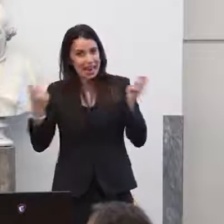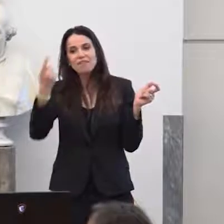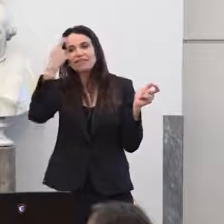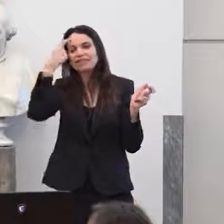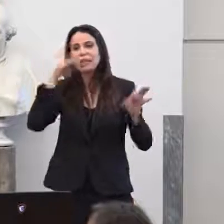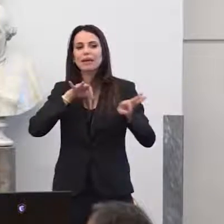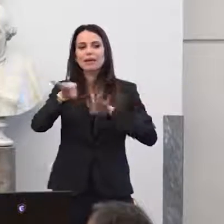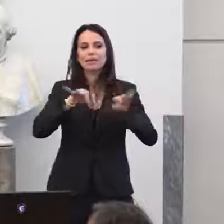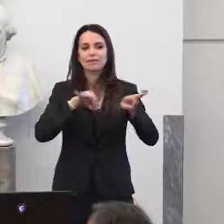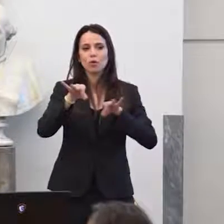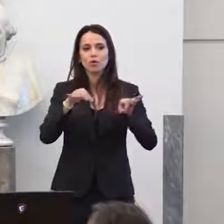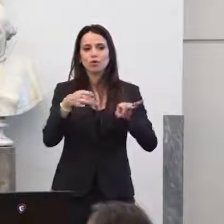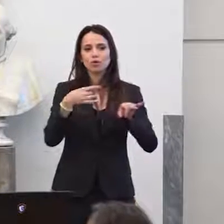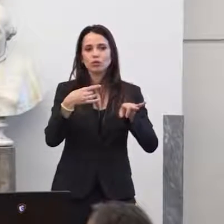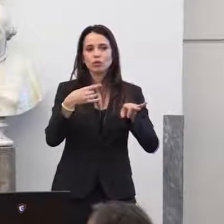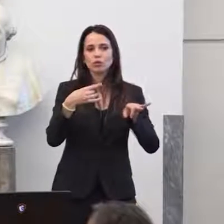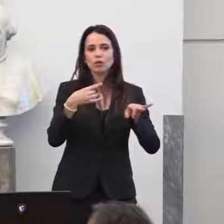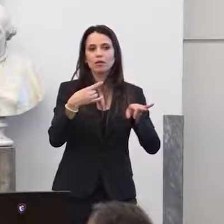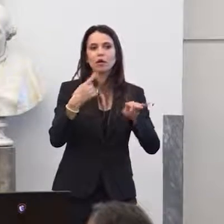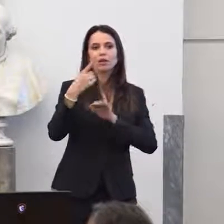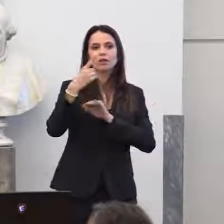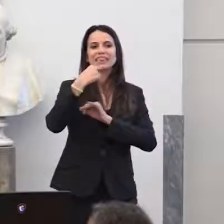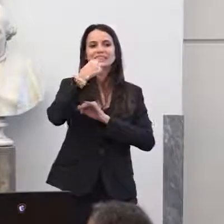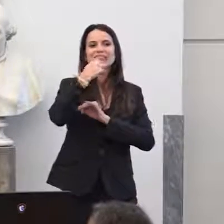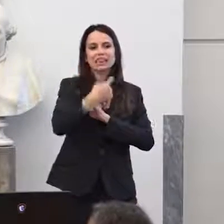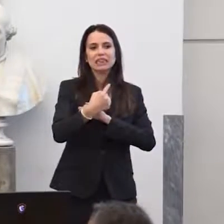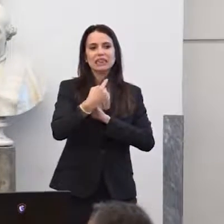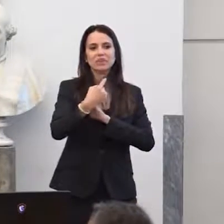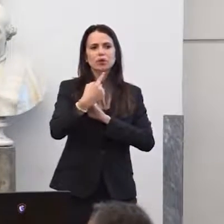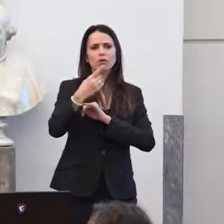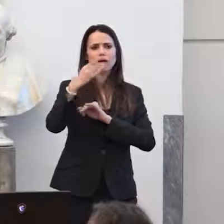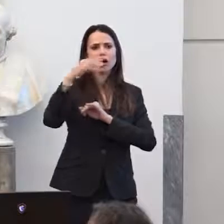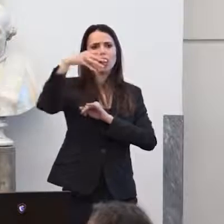congiunzione che ho sottolineato, ricordiamocela perché poi dopo ci ritornerà utile.